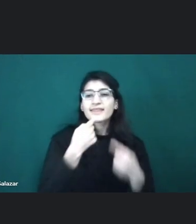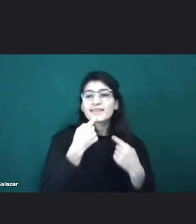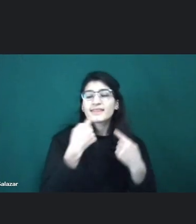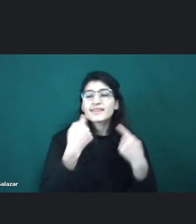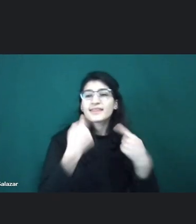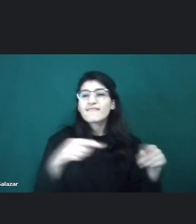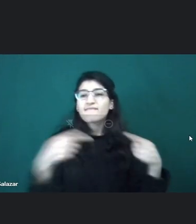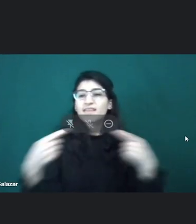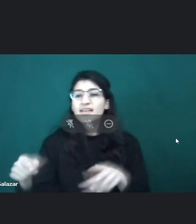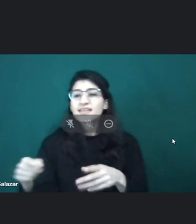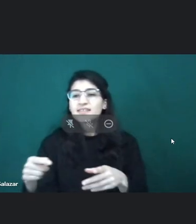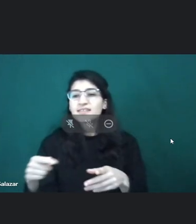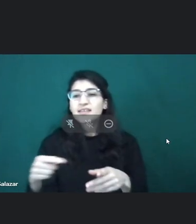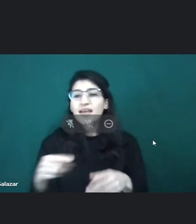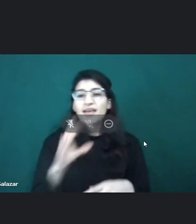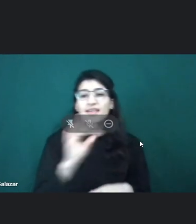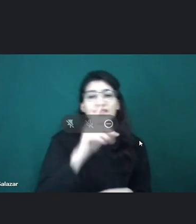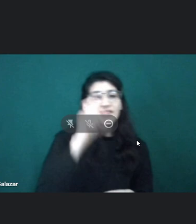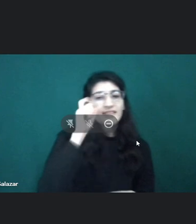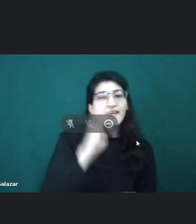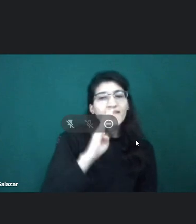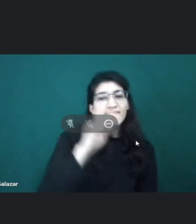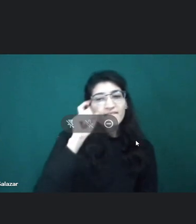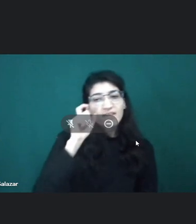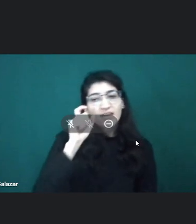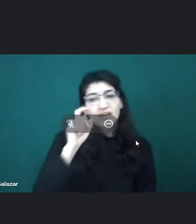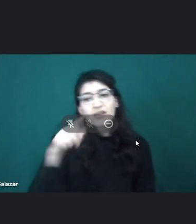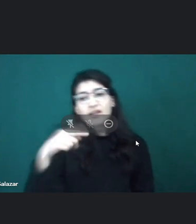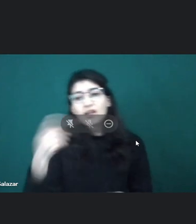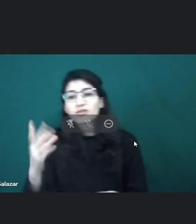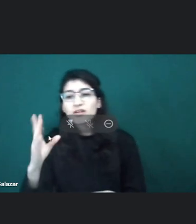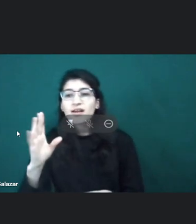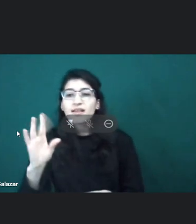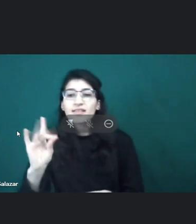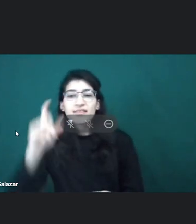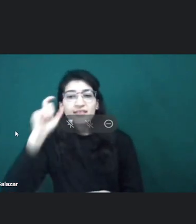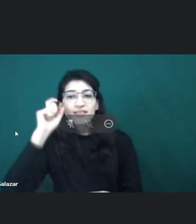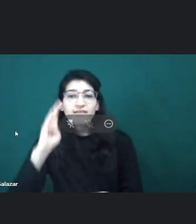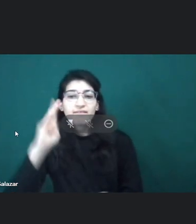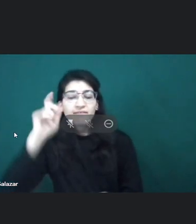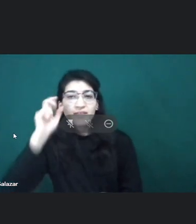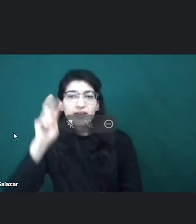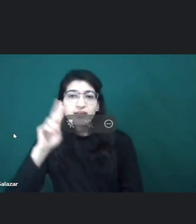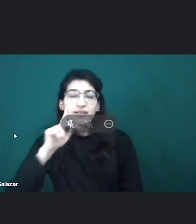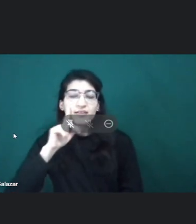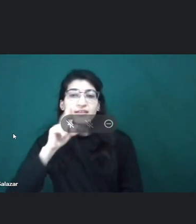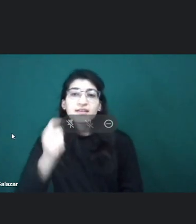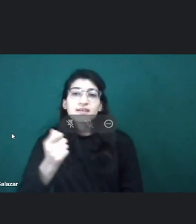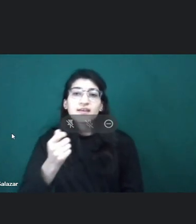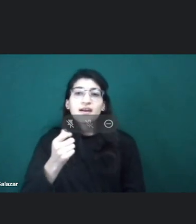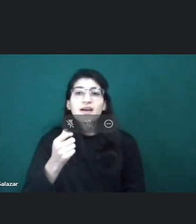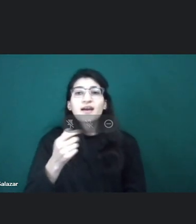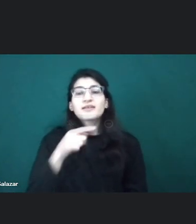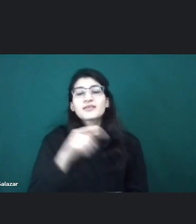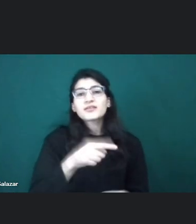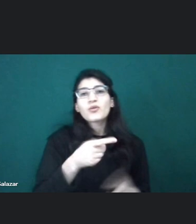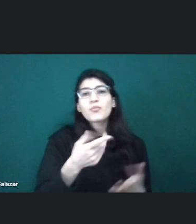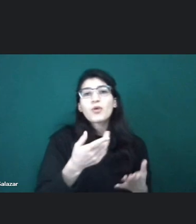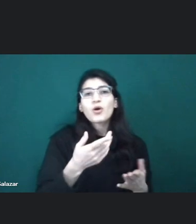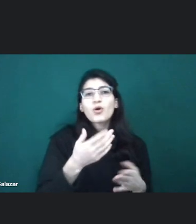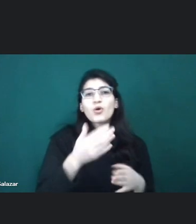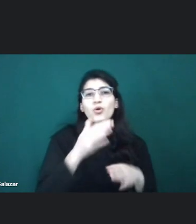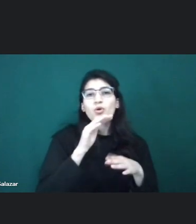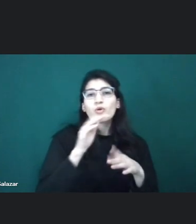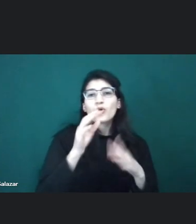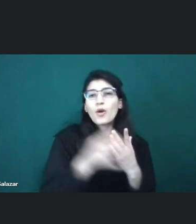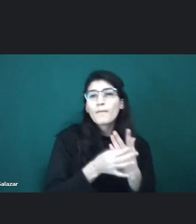Debería implica compromiso, implica una razón ética, o una razón, o hace referencia a